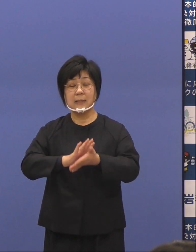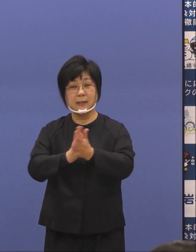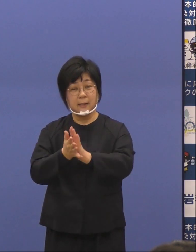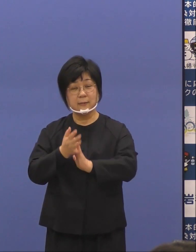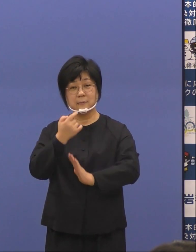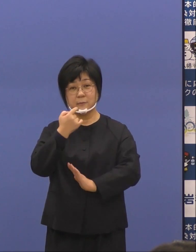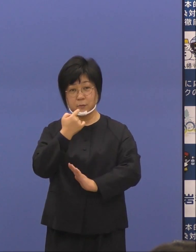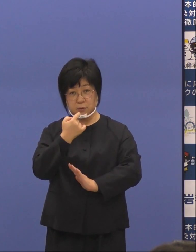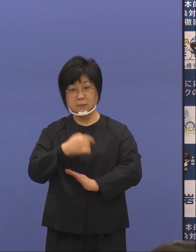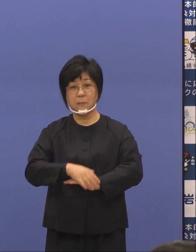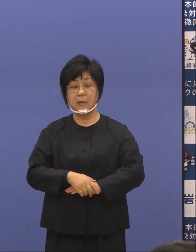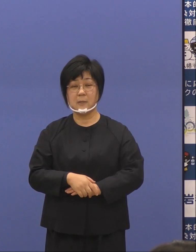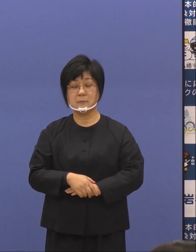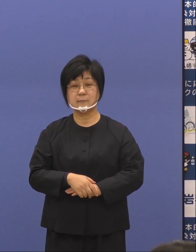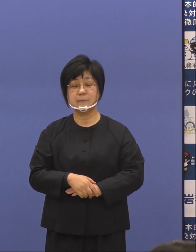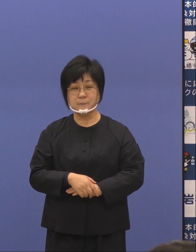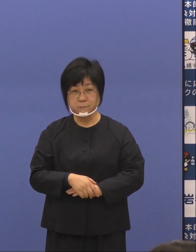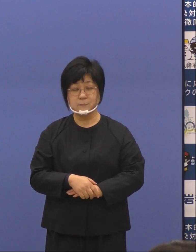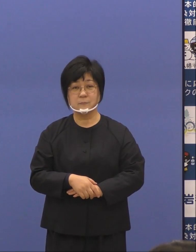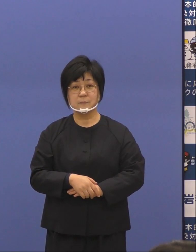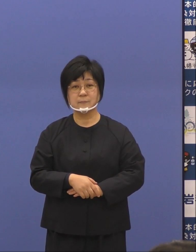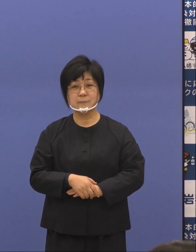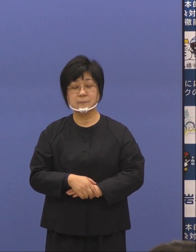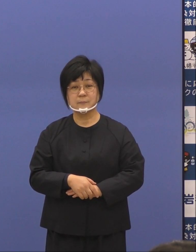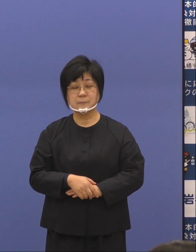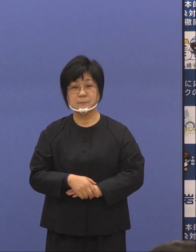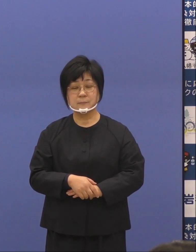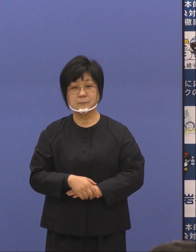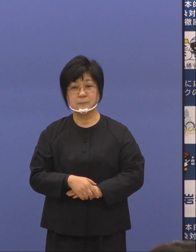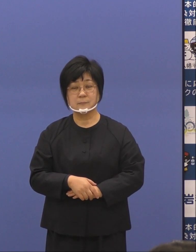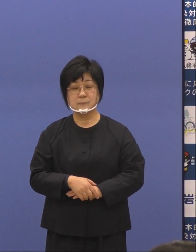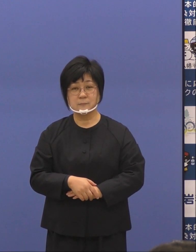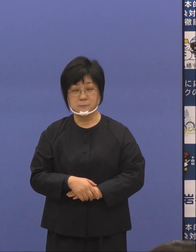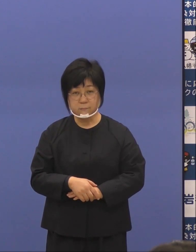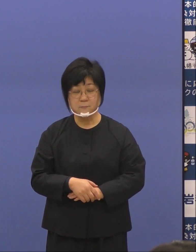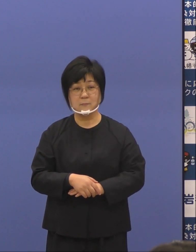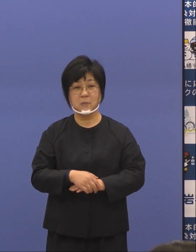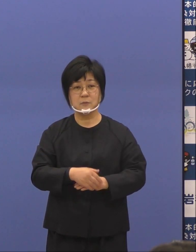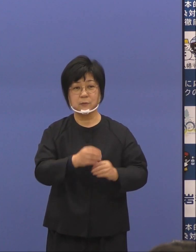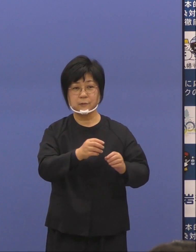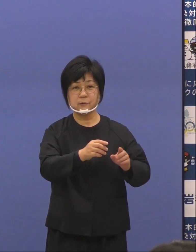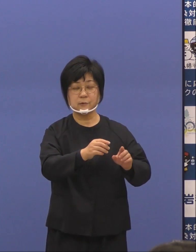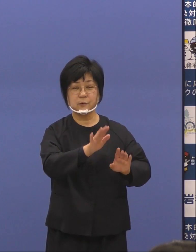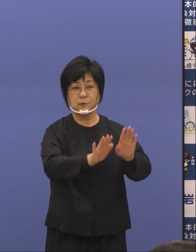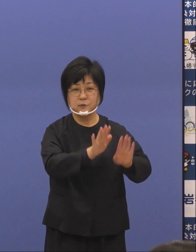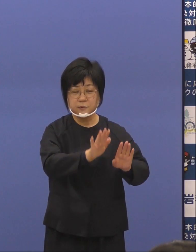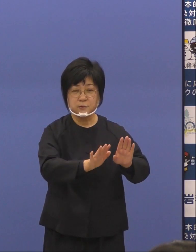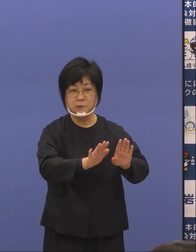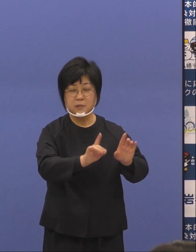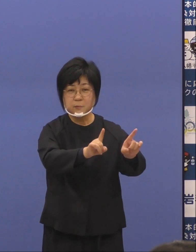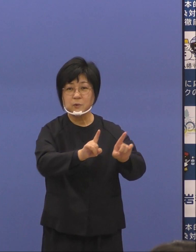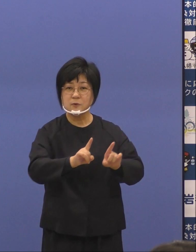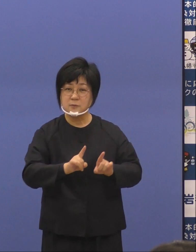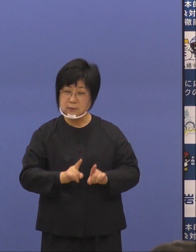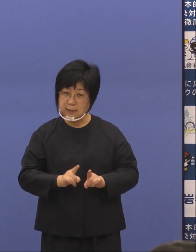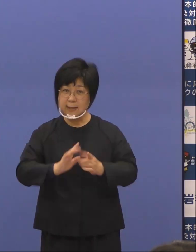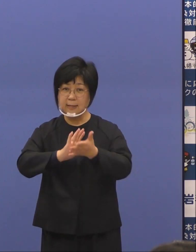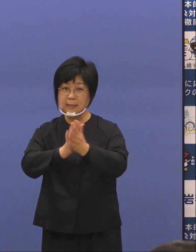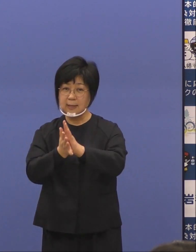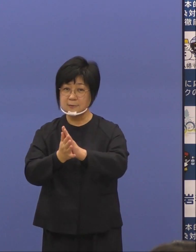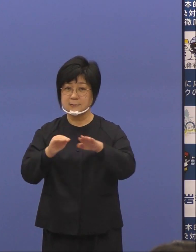提に基づきながら、医療計画を立てて、県全